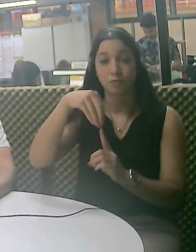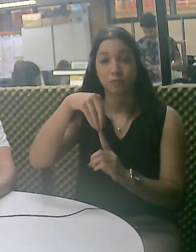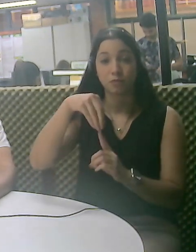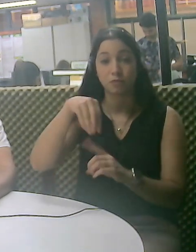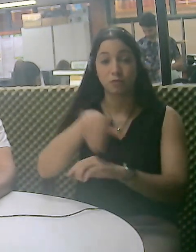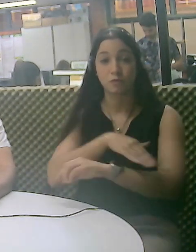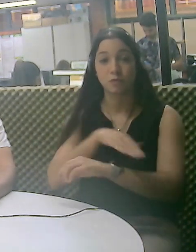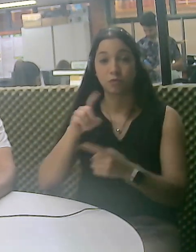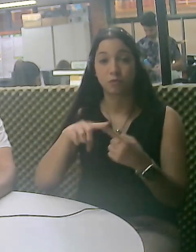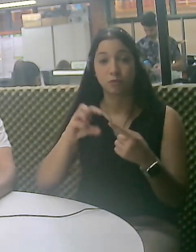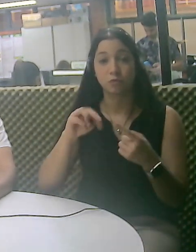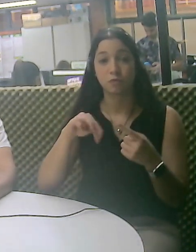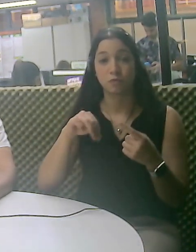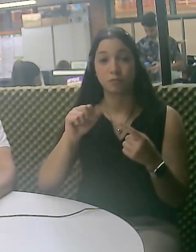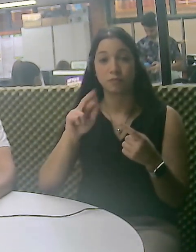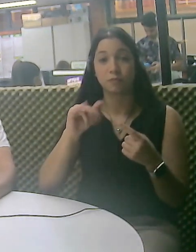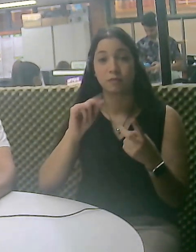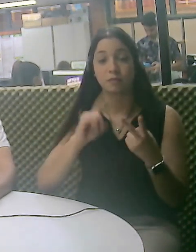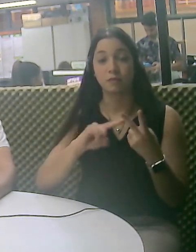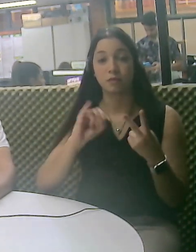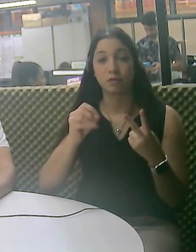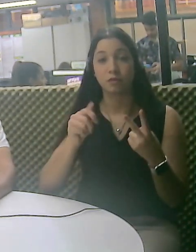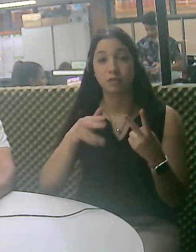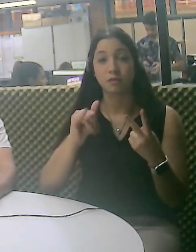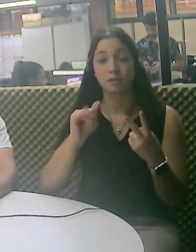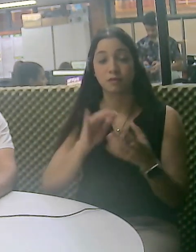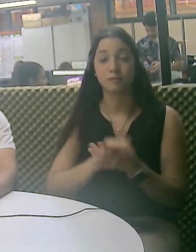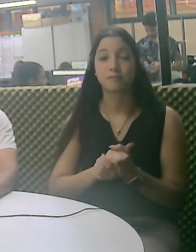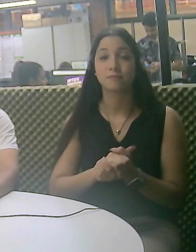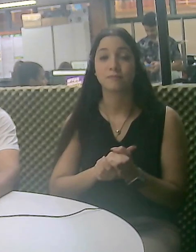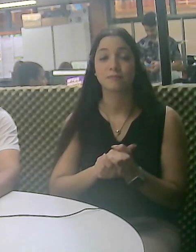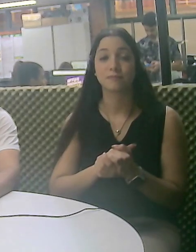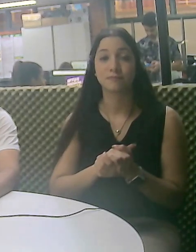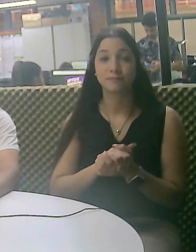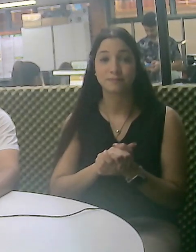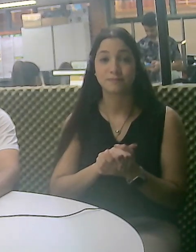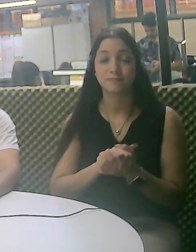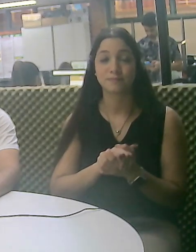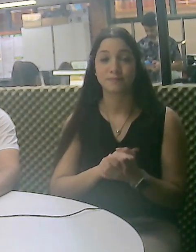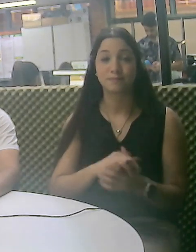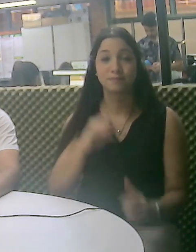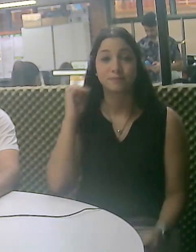as ruas Cumari e Joaquim Vieira Ramos.